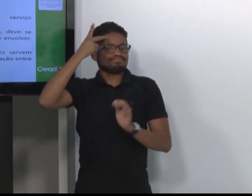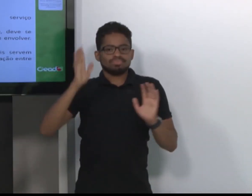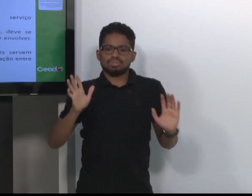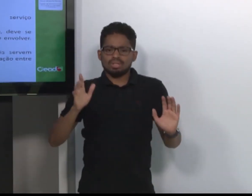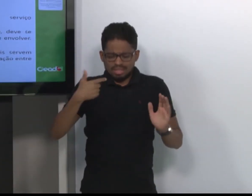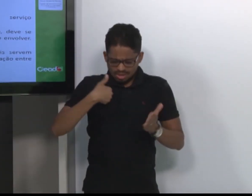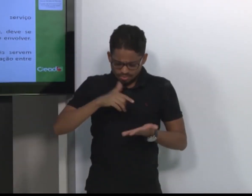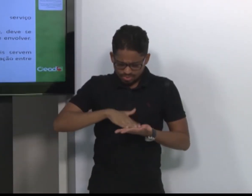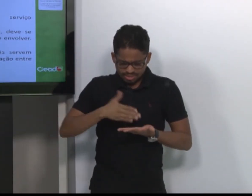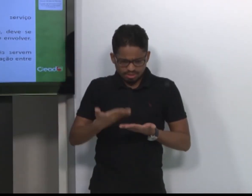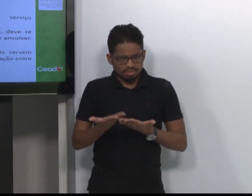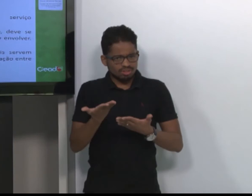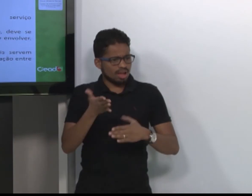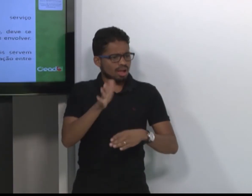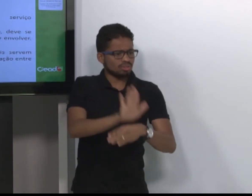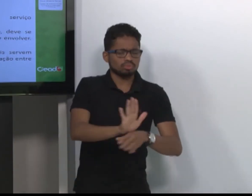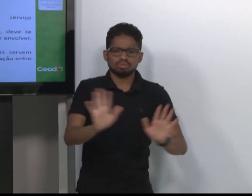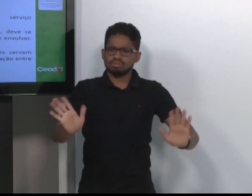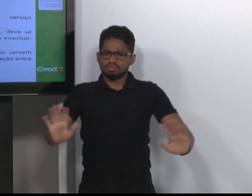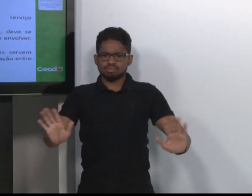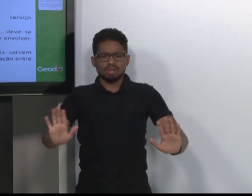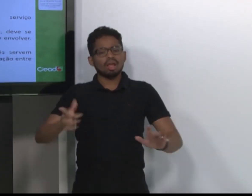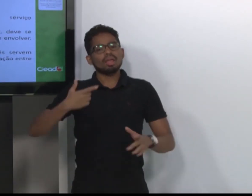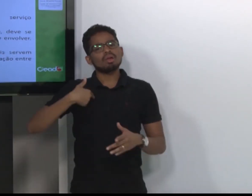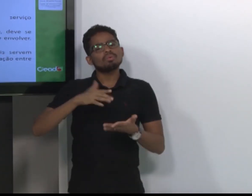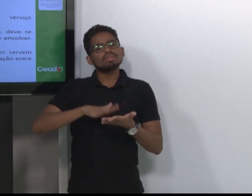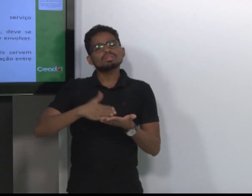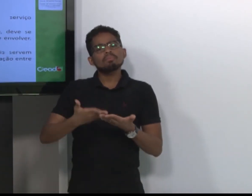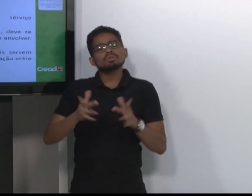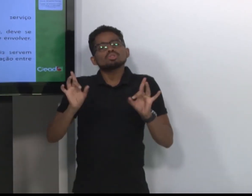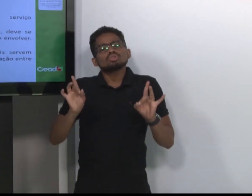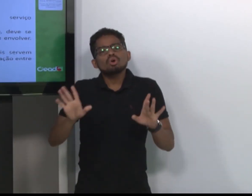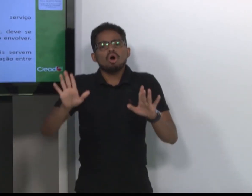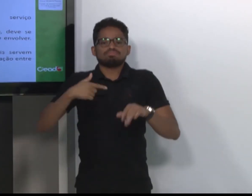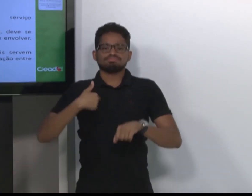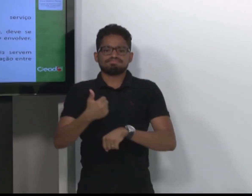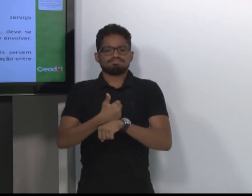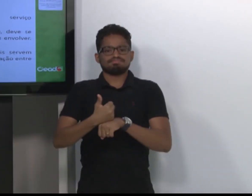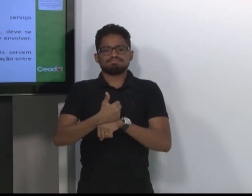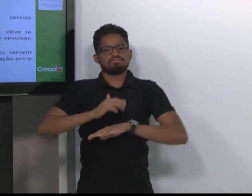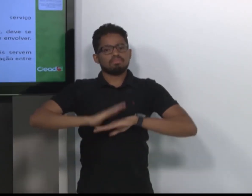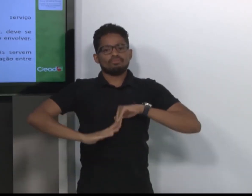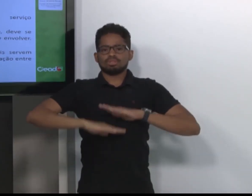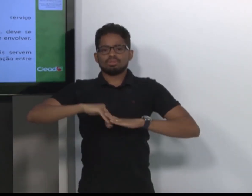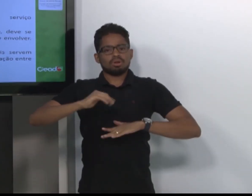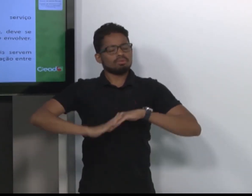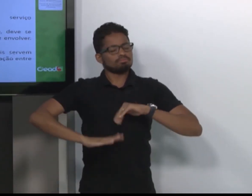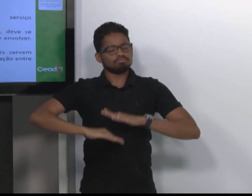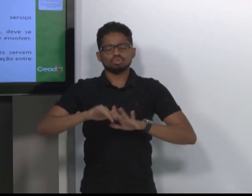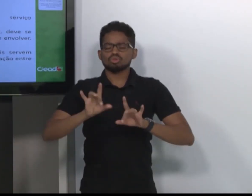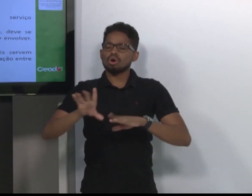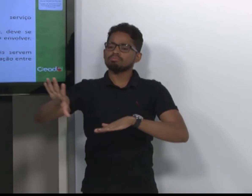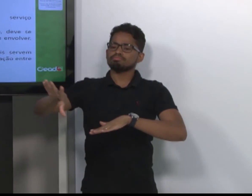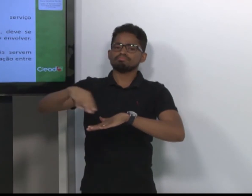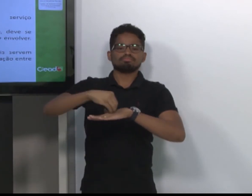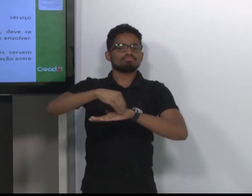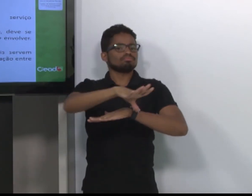auxílio, é somente um profissional, onde as informações são passadas.